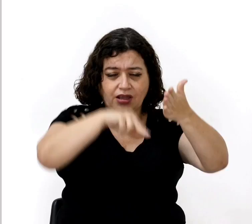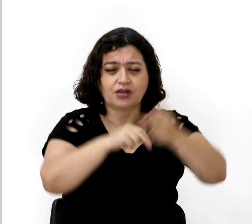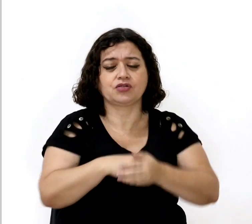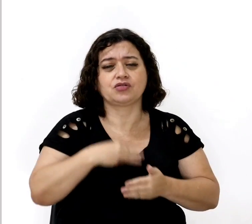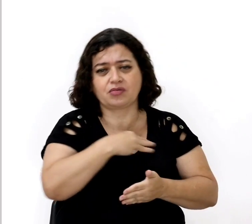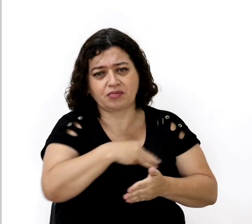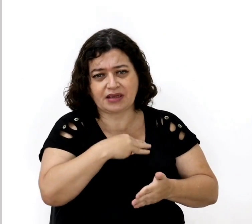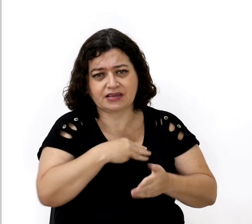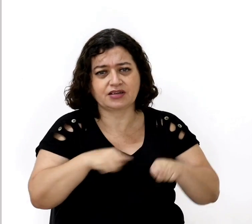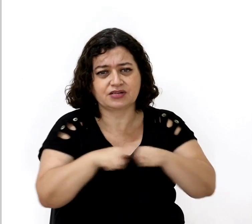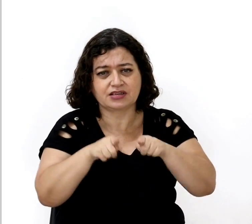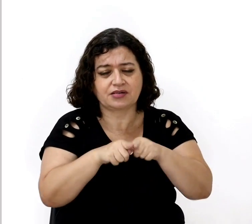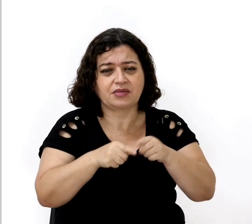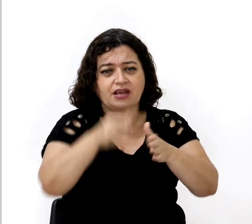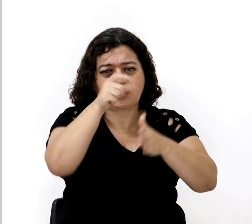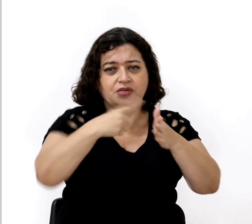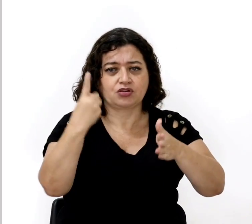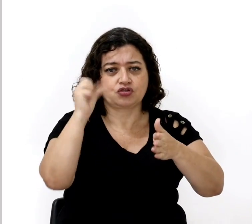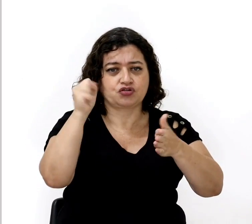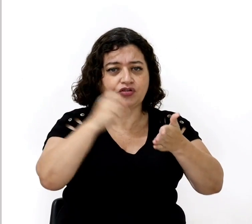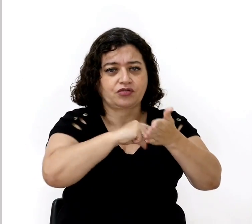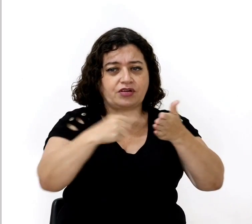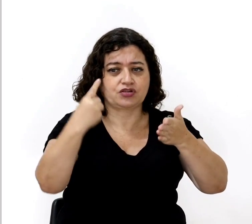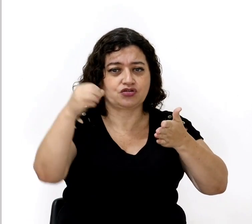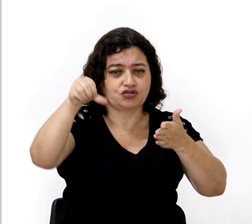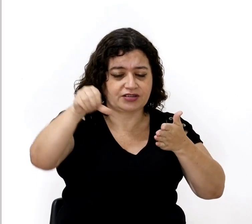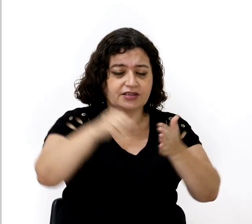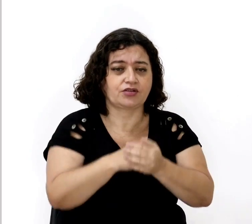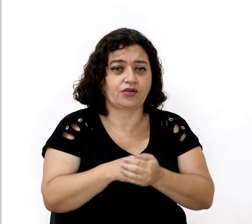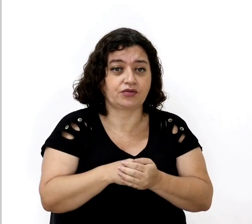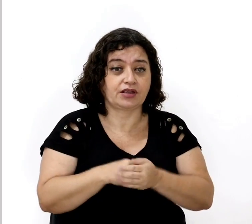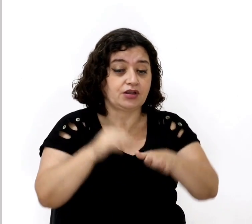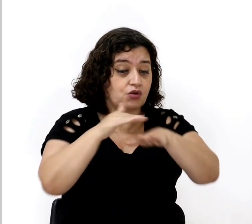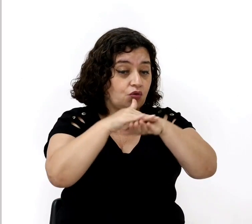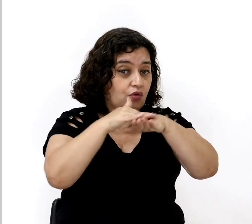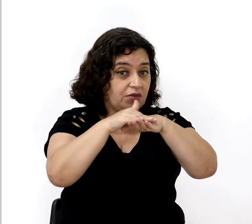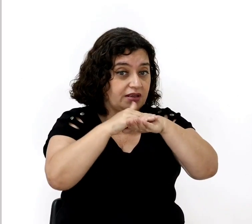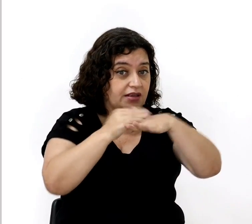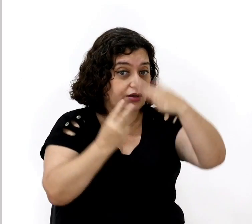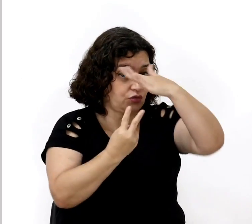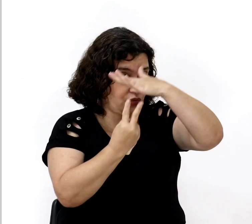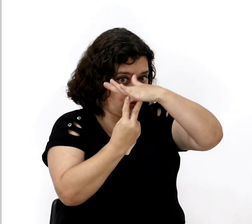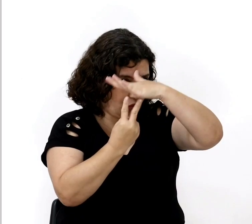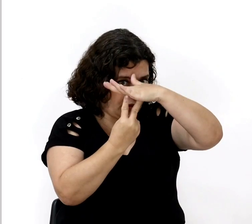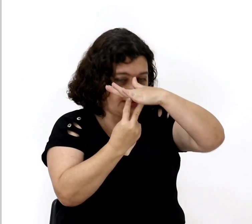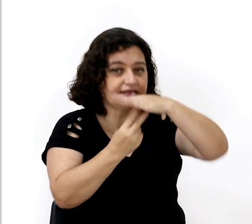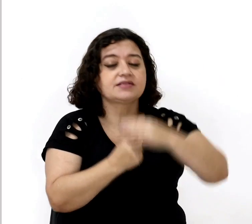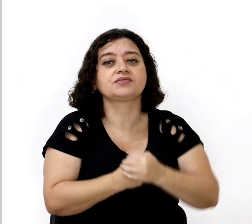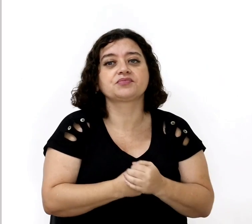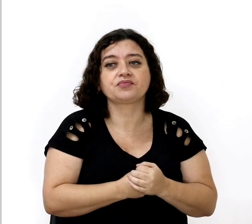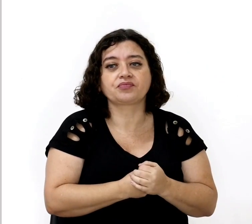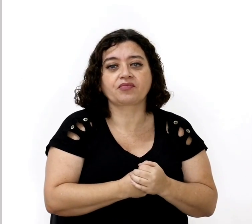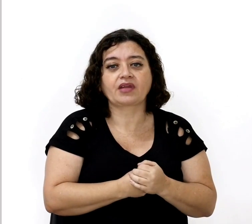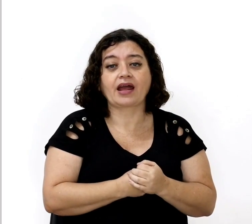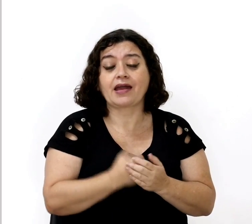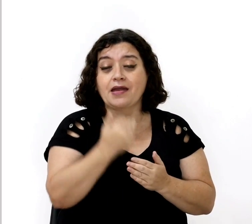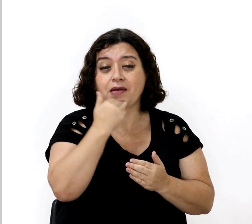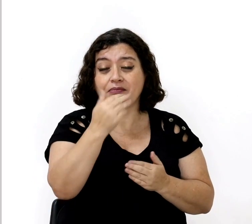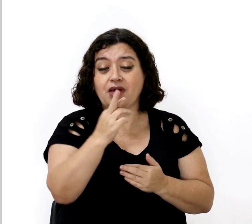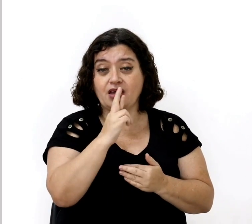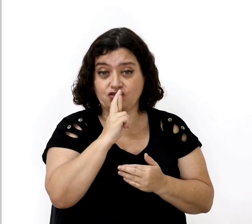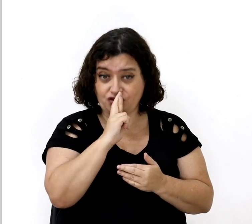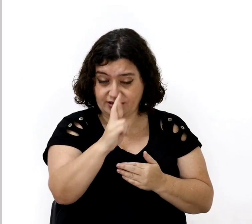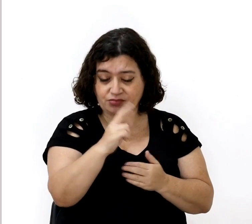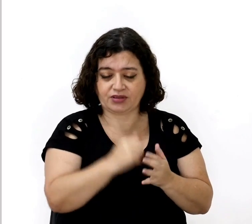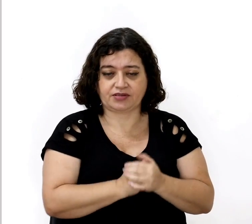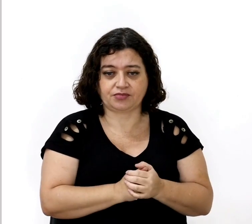28,19. Além do comentário que está no nosso item 2, e ela pede para a gente a seguinte